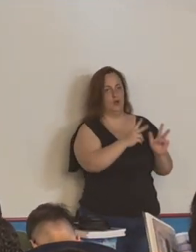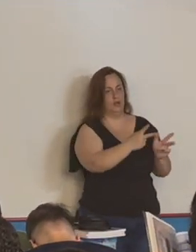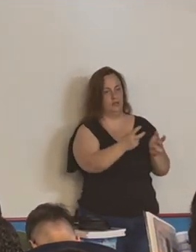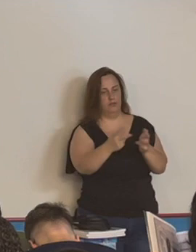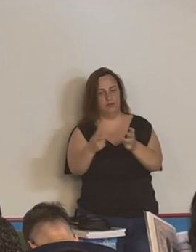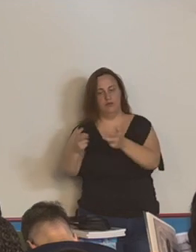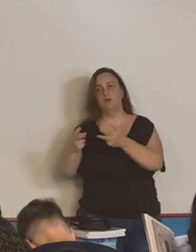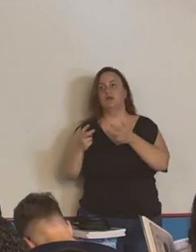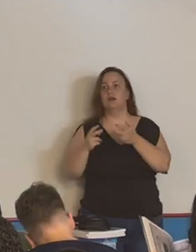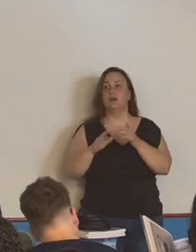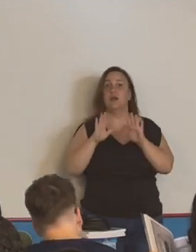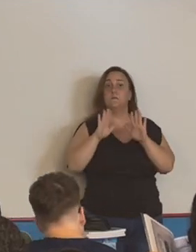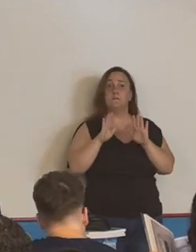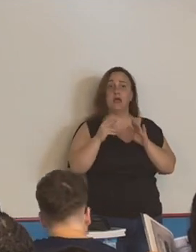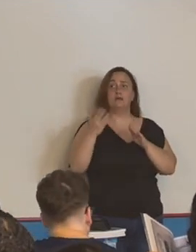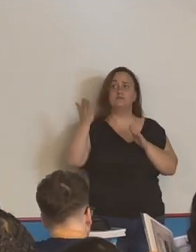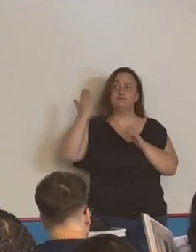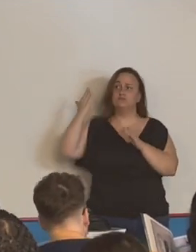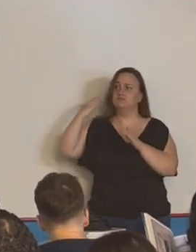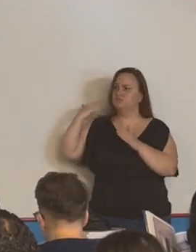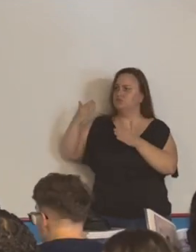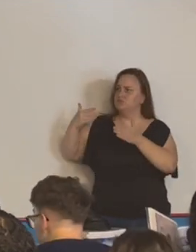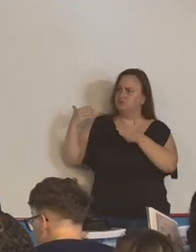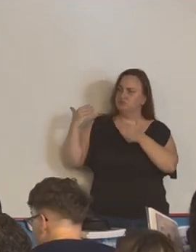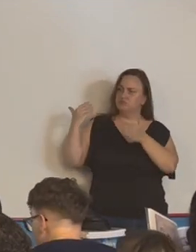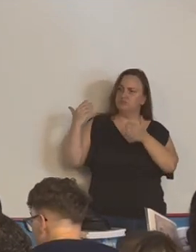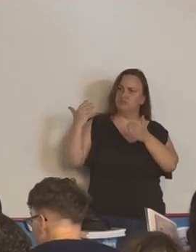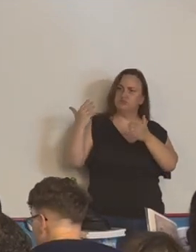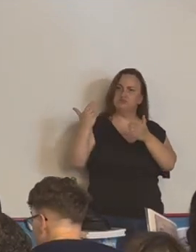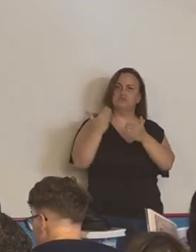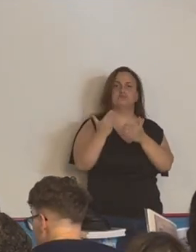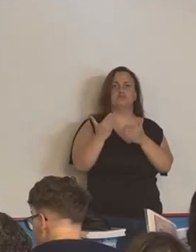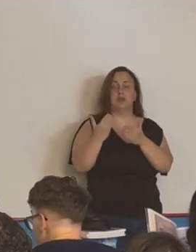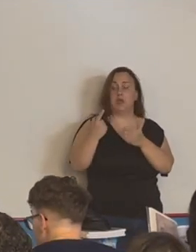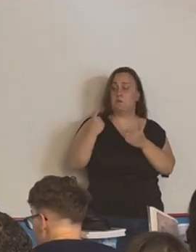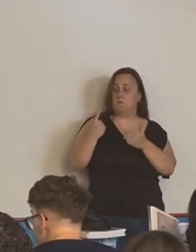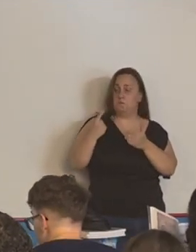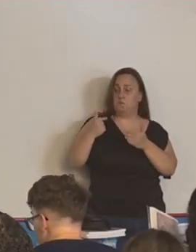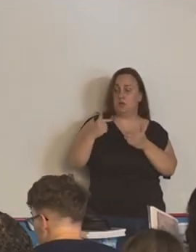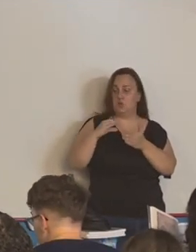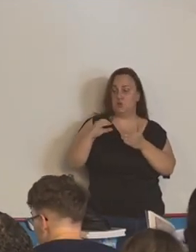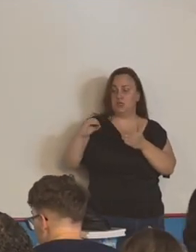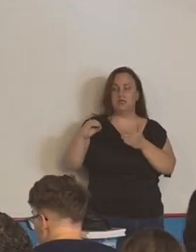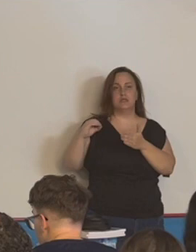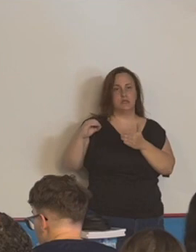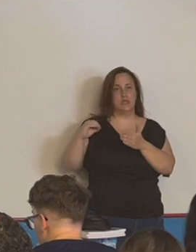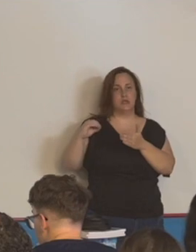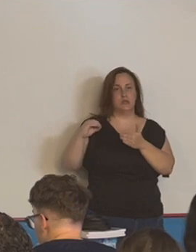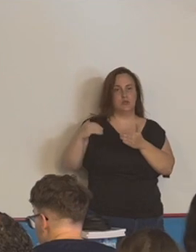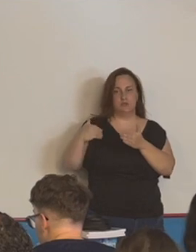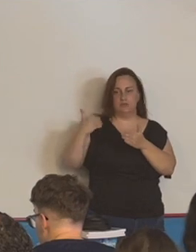né? Só que desde aquela época, desde 1700,